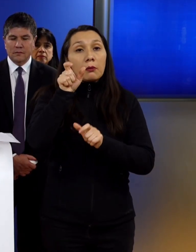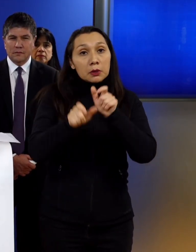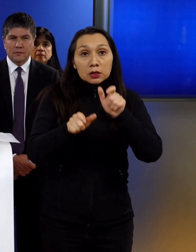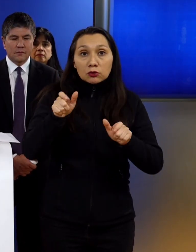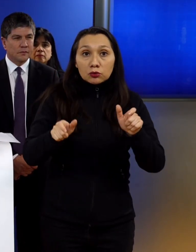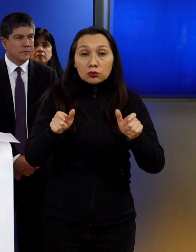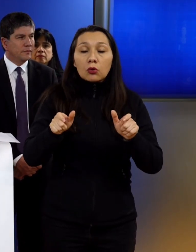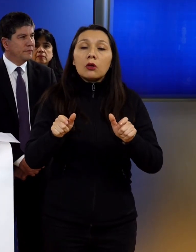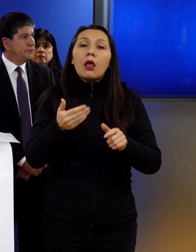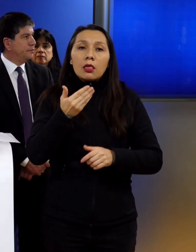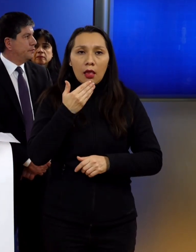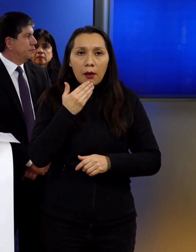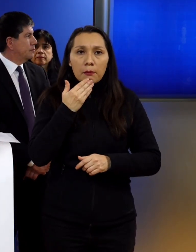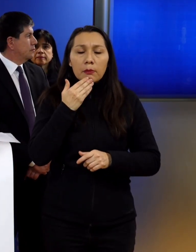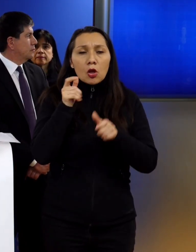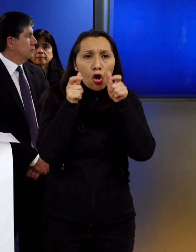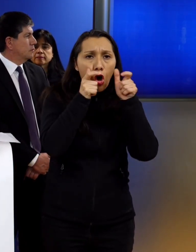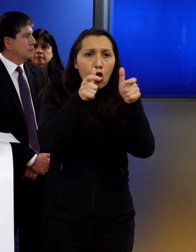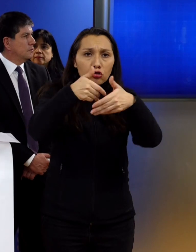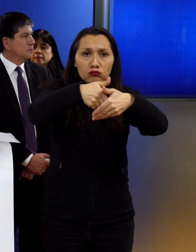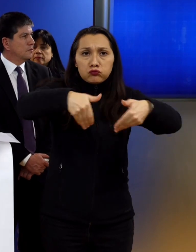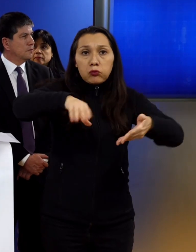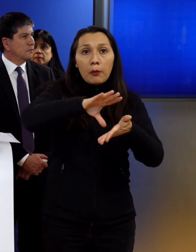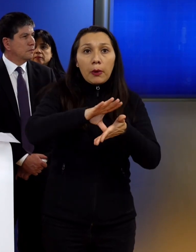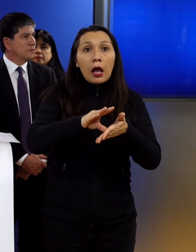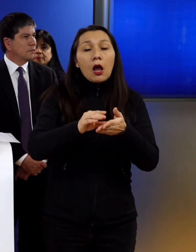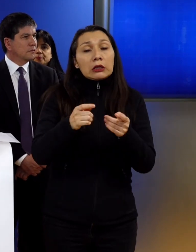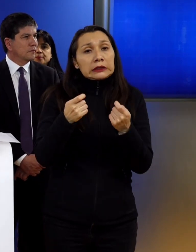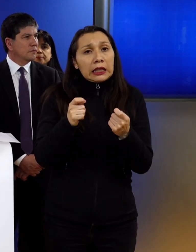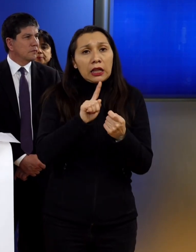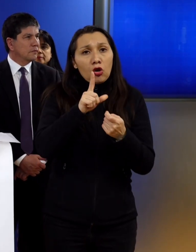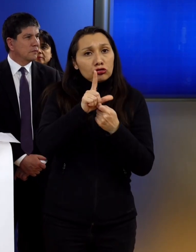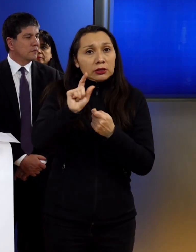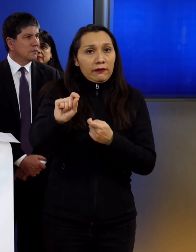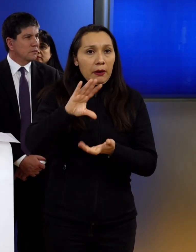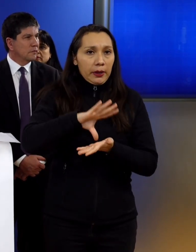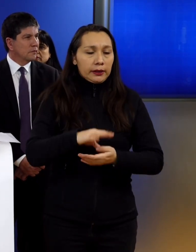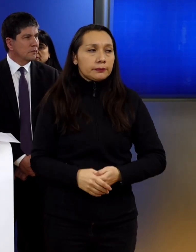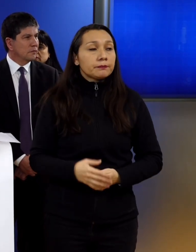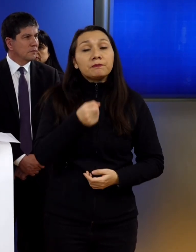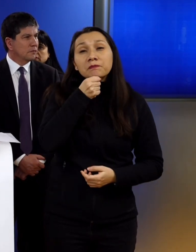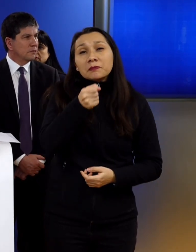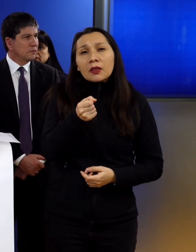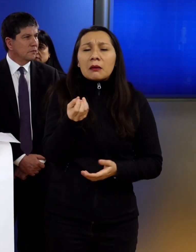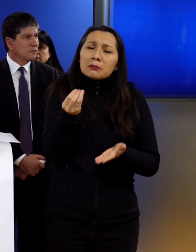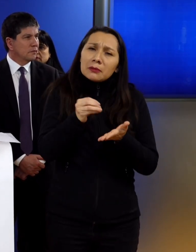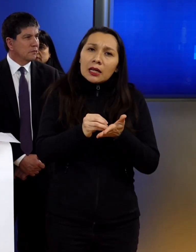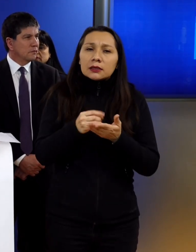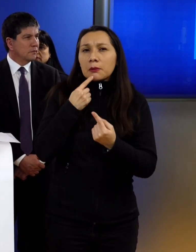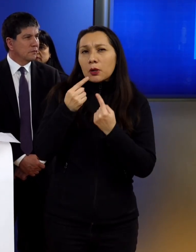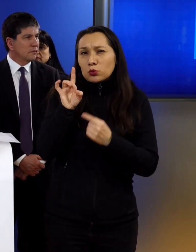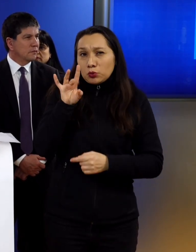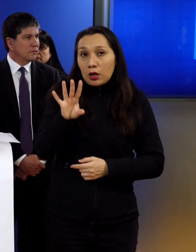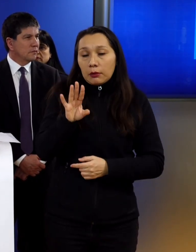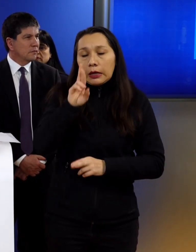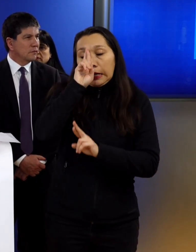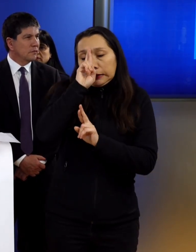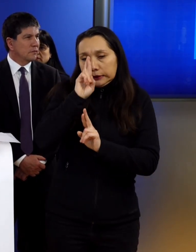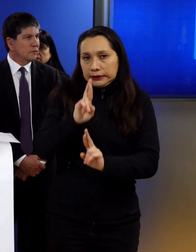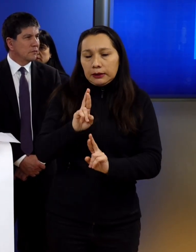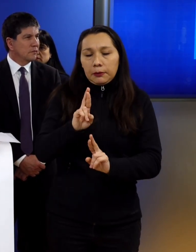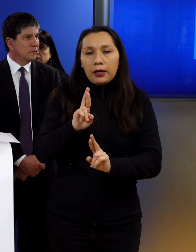estas personas como para tener control en la frontera y evitar que vayan a salir. Ministra, pero solo para reforzar, y entiendo como